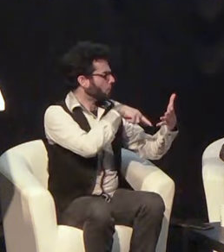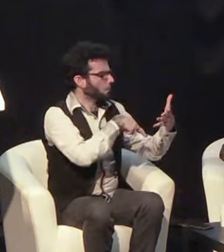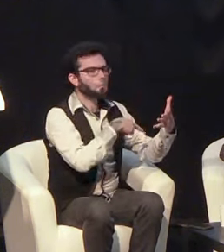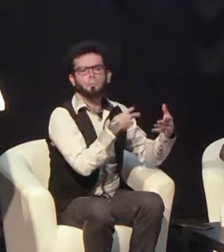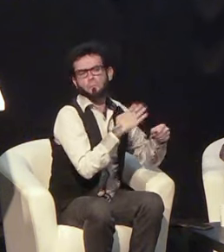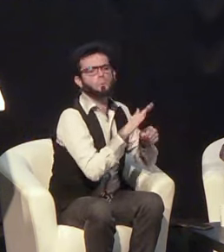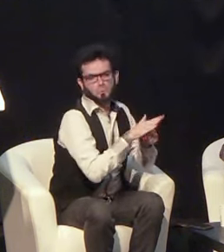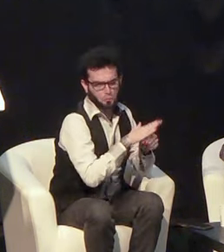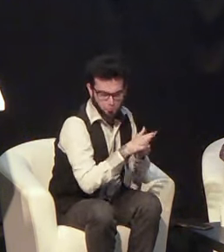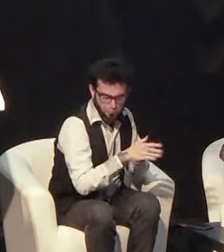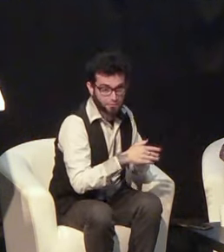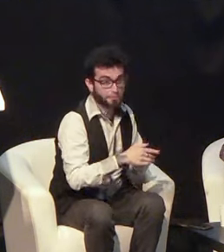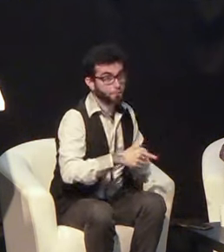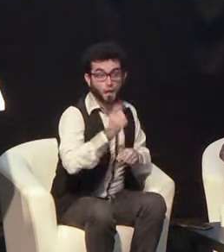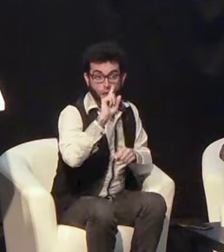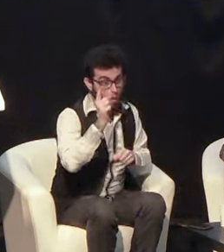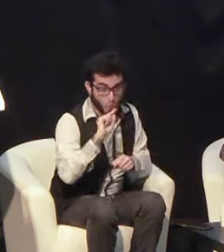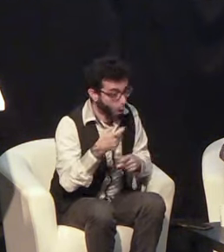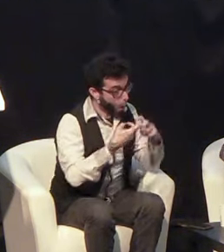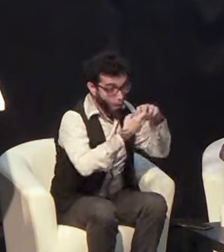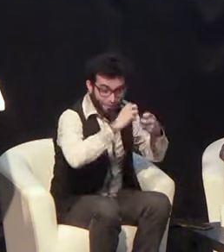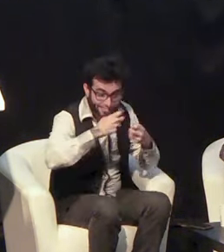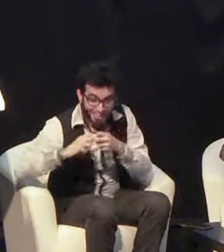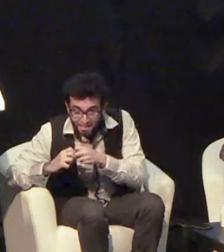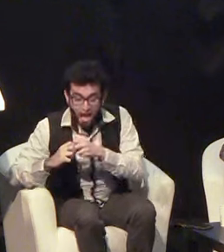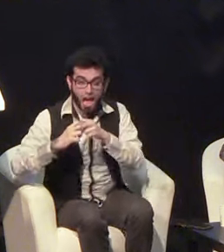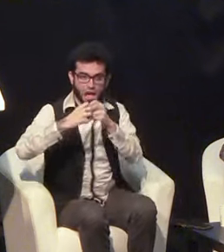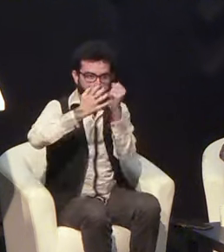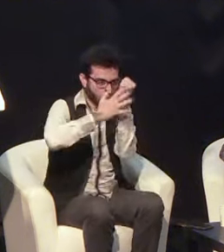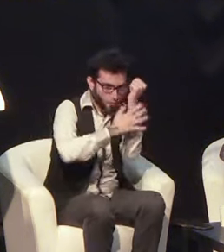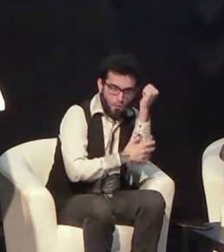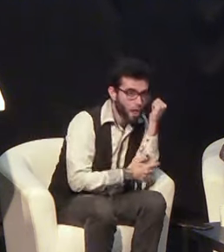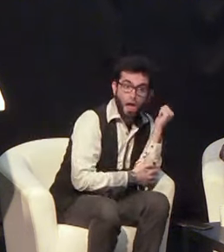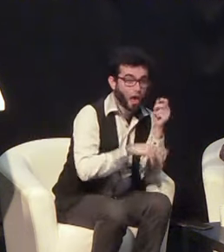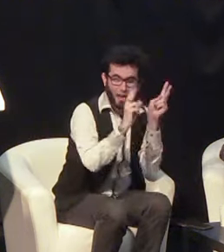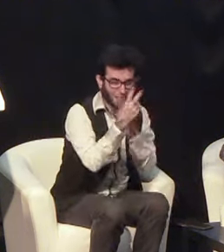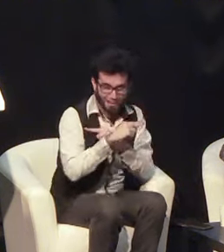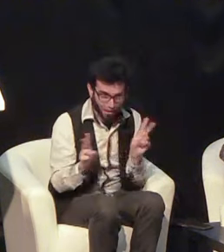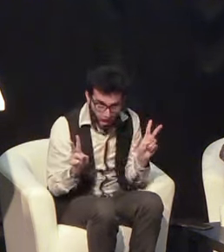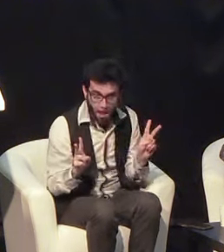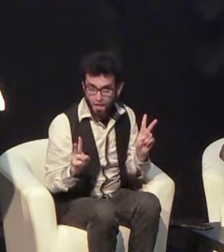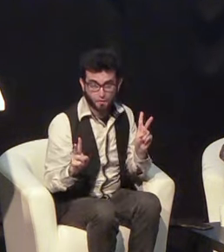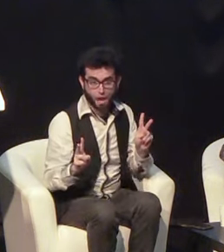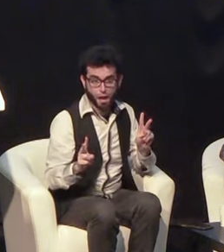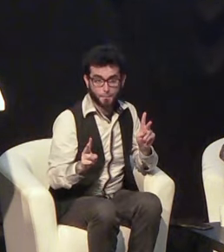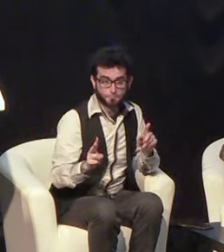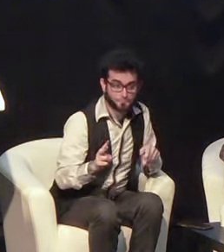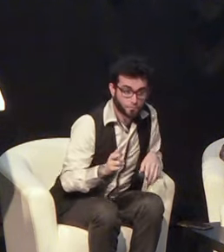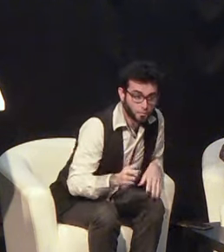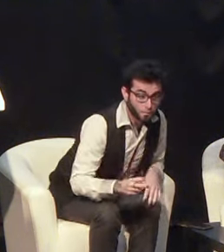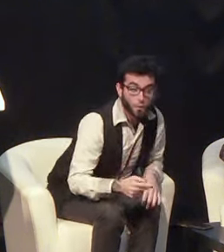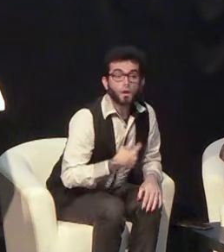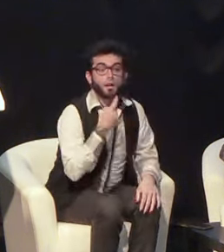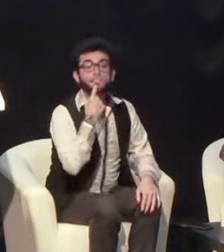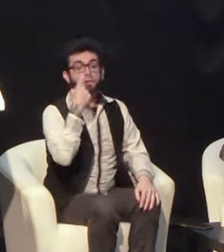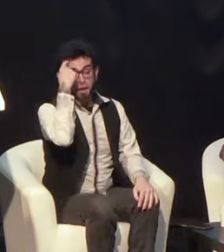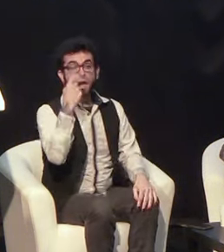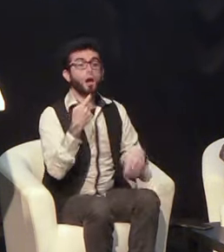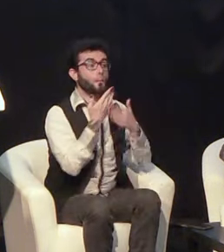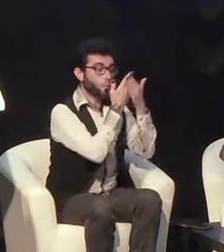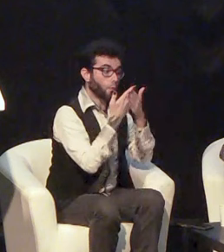on pense que quand on lit un texte, ça suffit, mais en fait, la structure et la syntaxe de la langue des signes est tellement différente de celle du